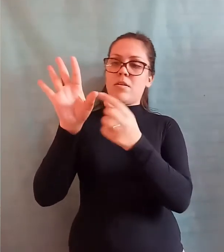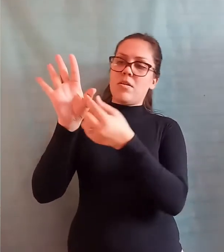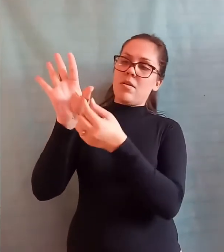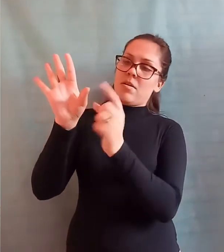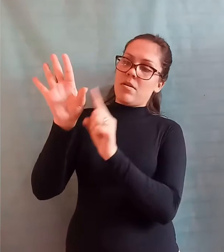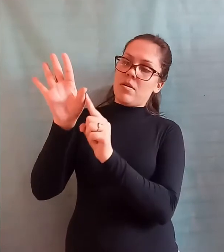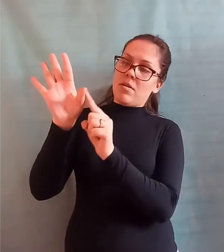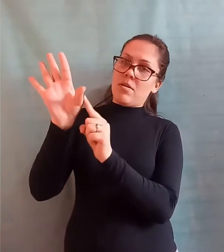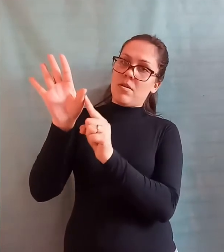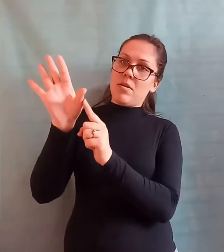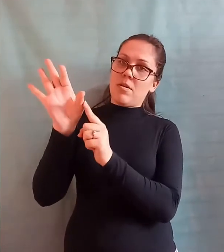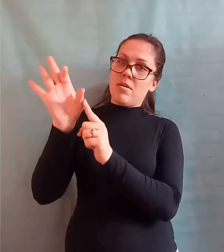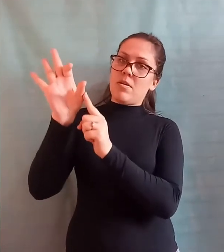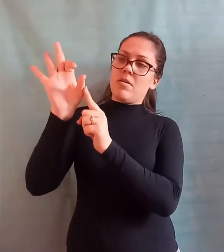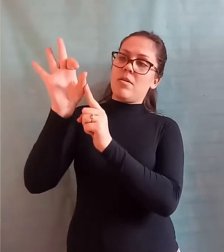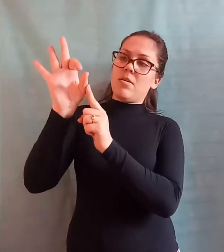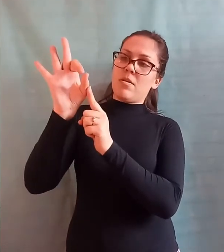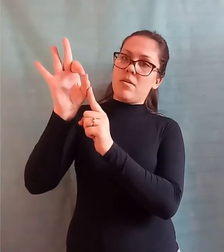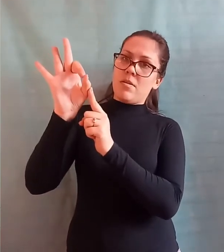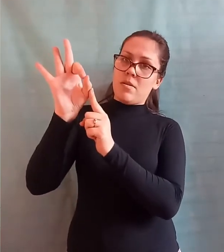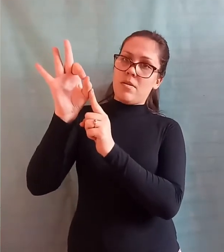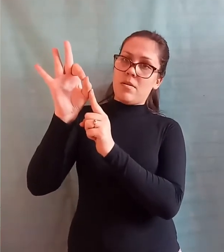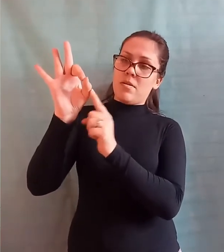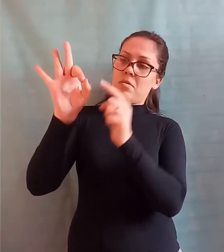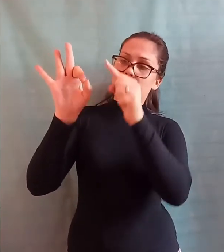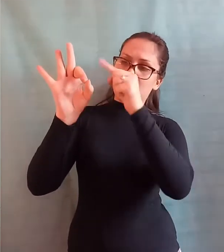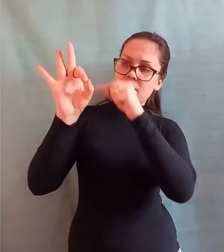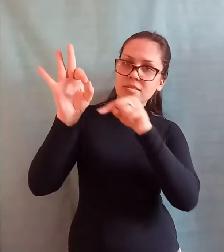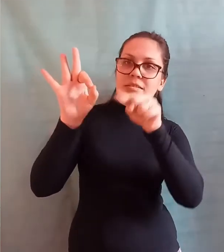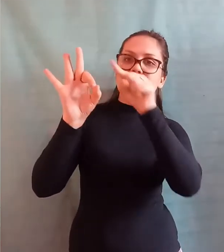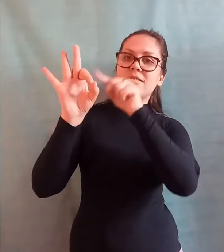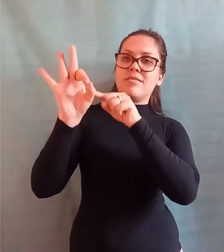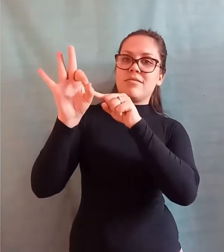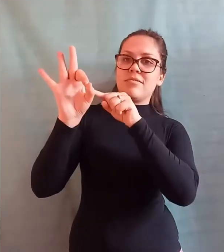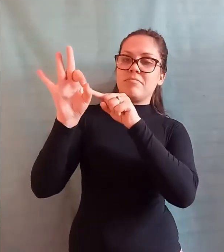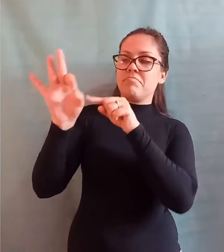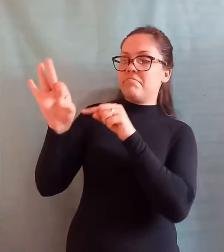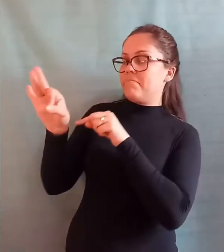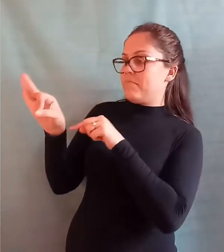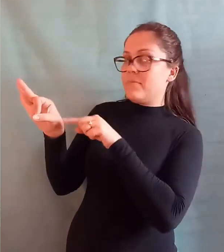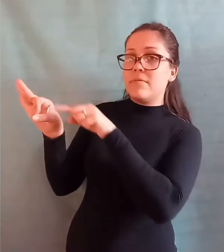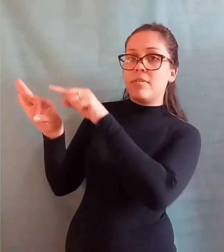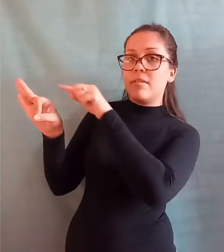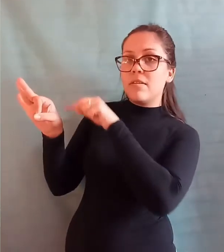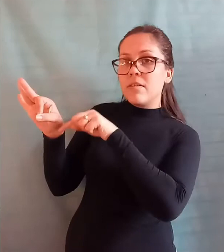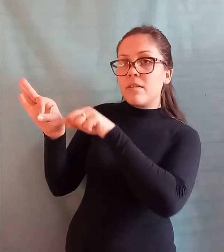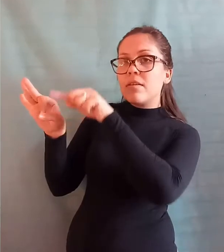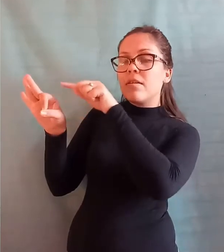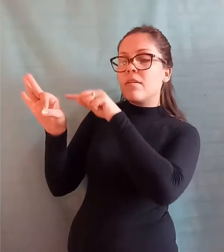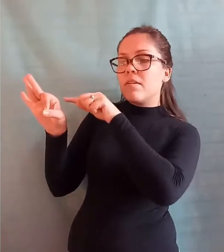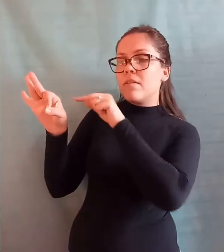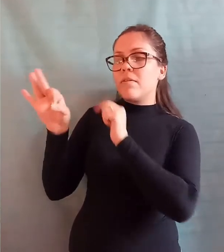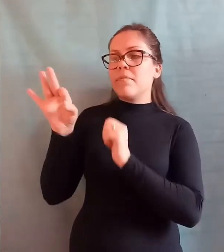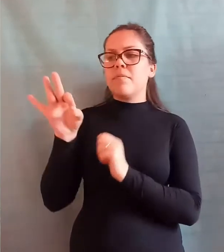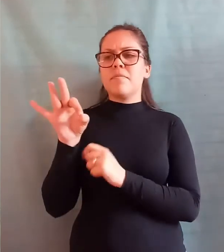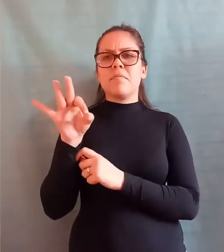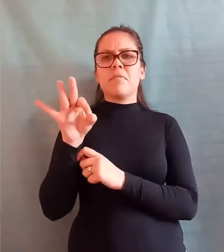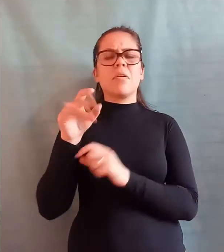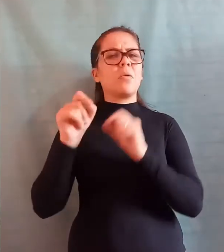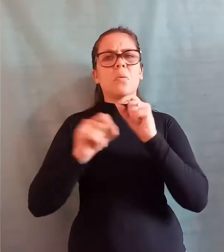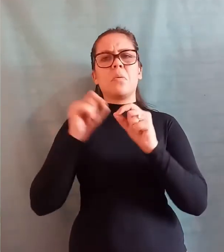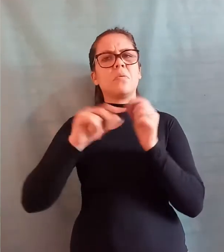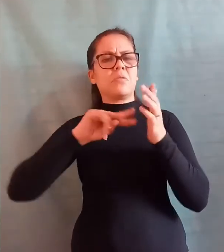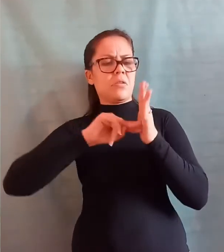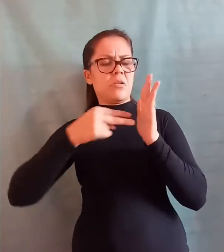unem com o polegar, tá? Formam um círculo mesmo assim, ó, as pontinhas, indicador com polegar. E o